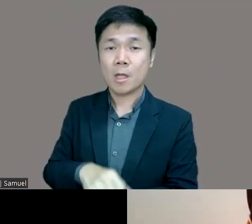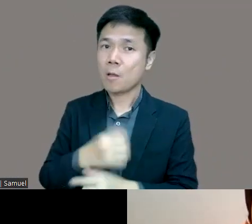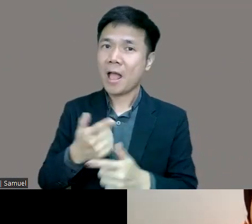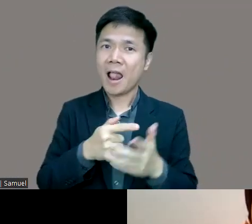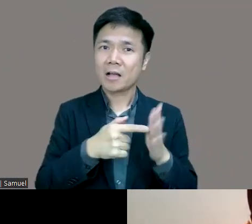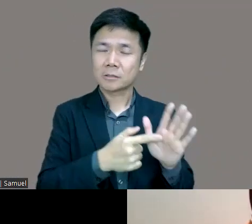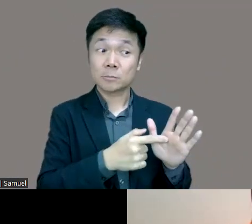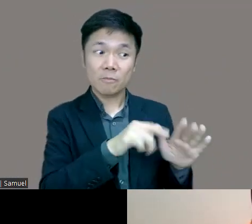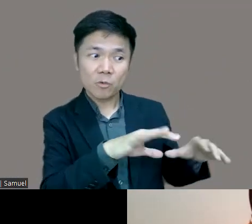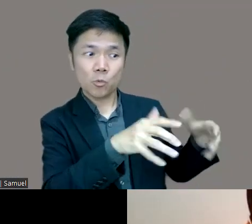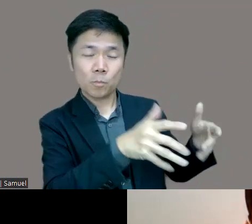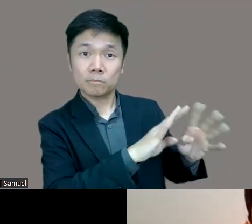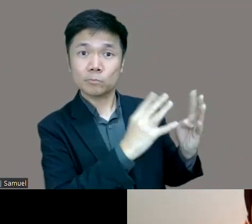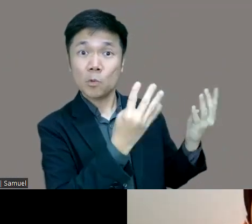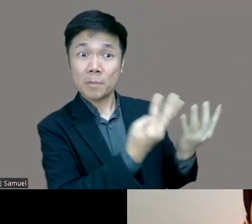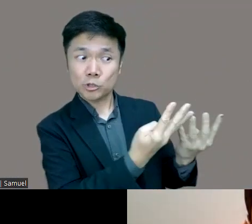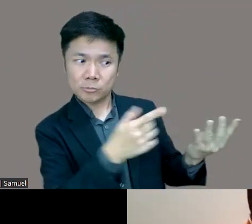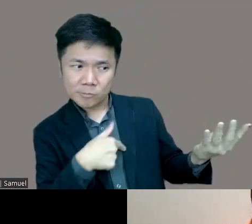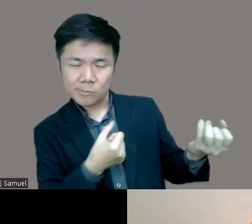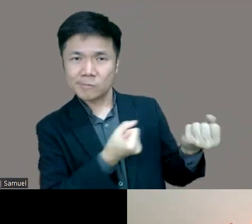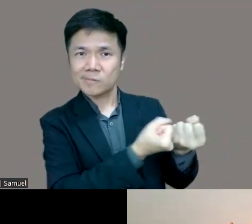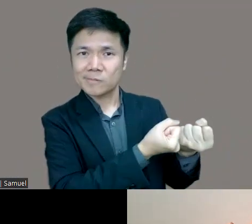aussi des connexions avec